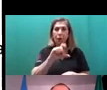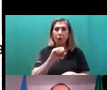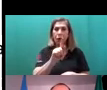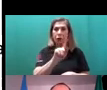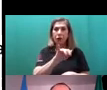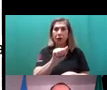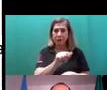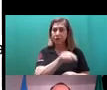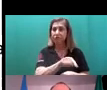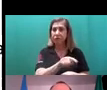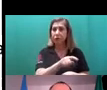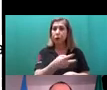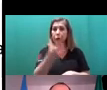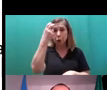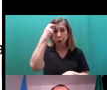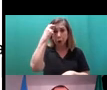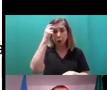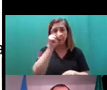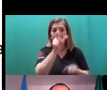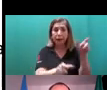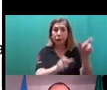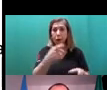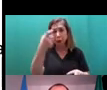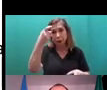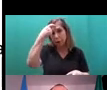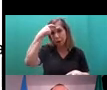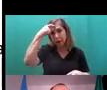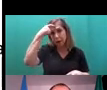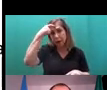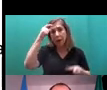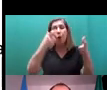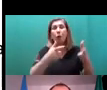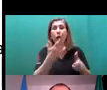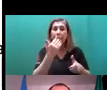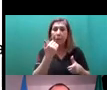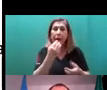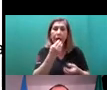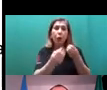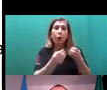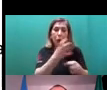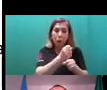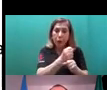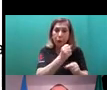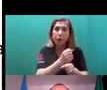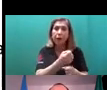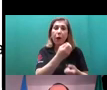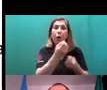as pessoas fiquem conscientes de onde provêm os alimentos, como são produzidos